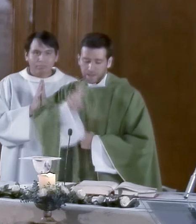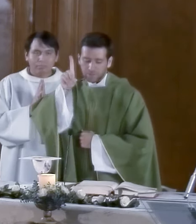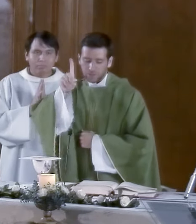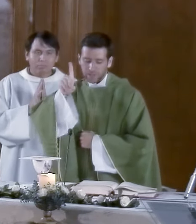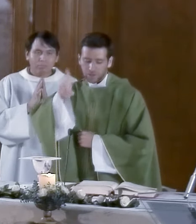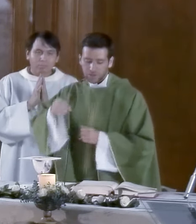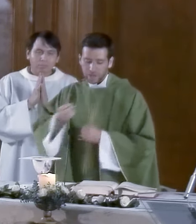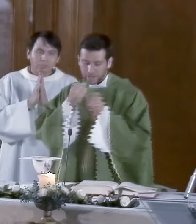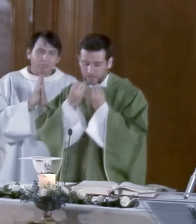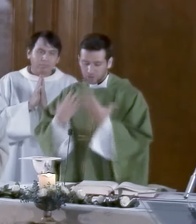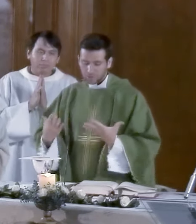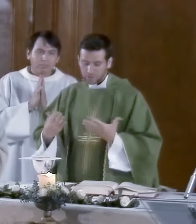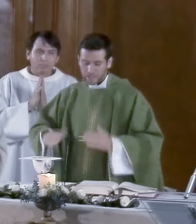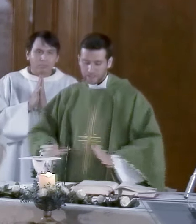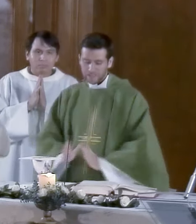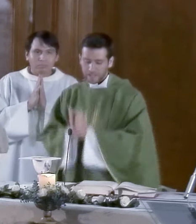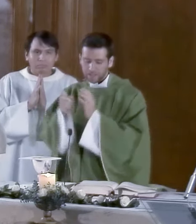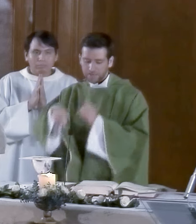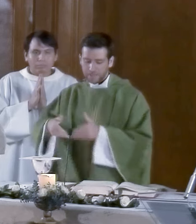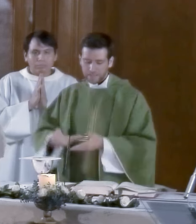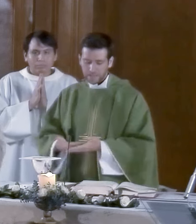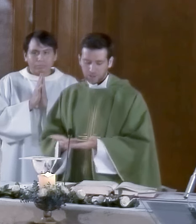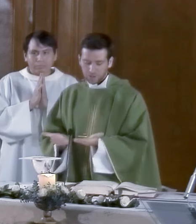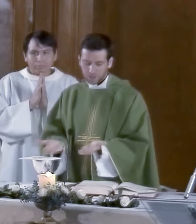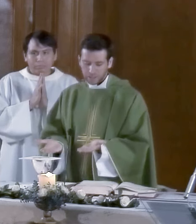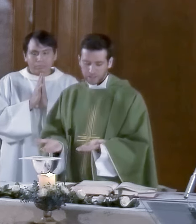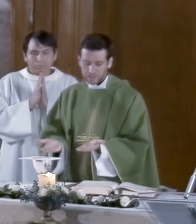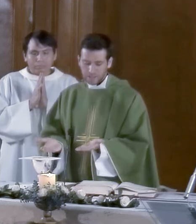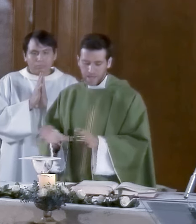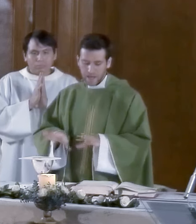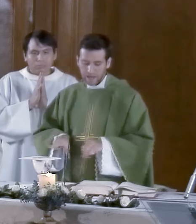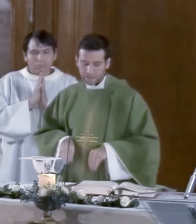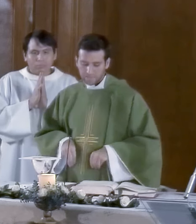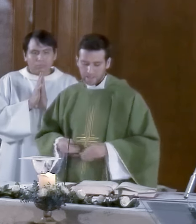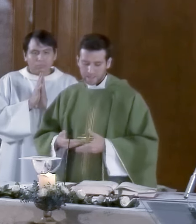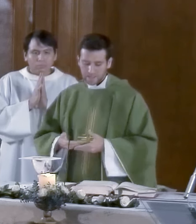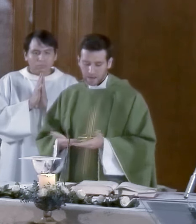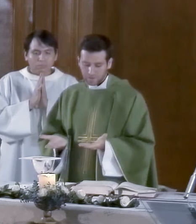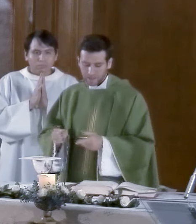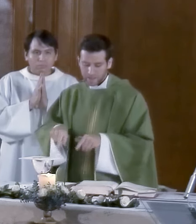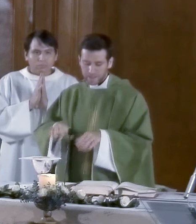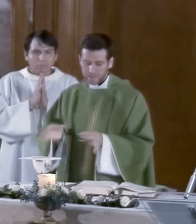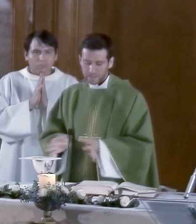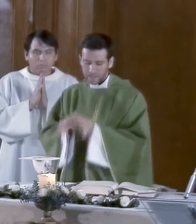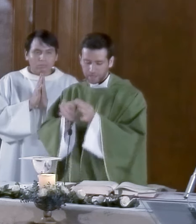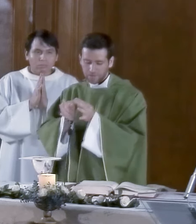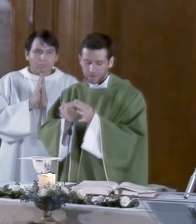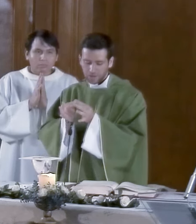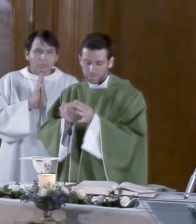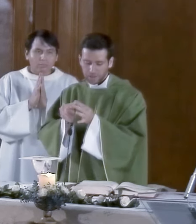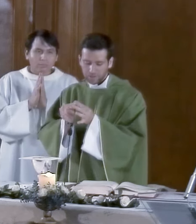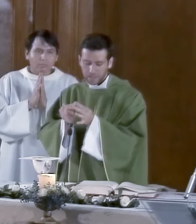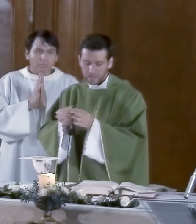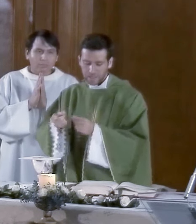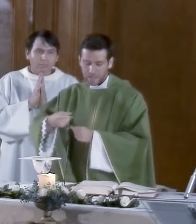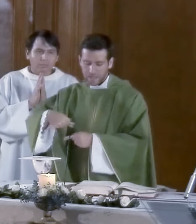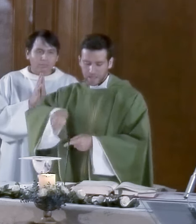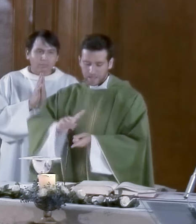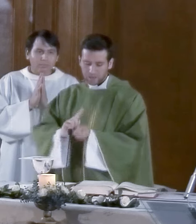Te pedimos, Señor, que en tu bondad santifiques estos dones, aceptes la ofrenda de este sacrificio